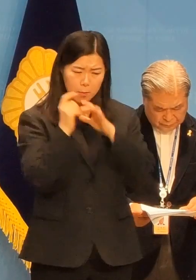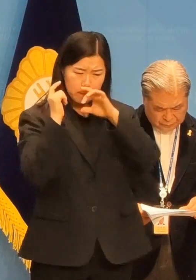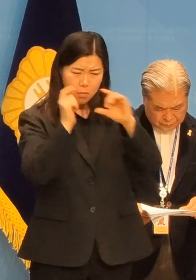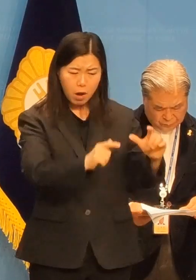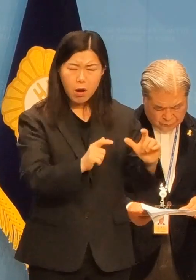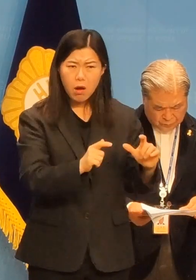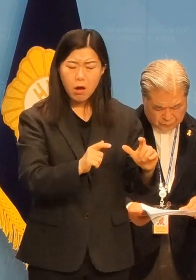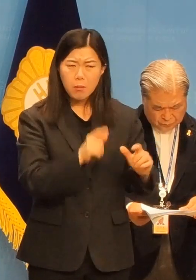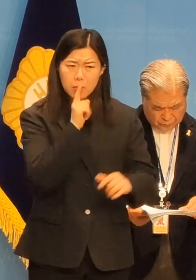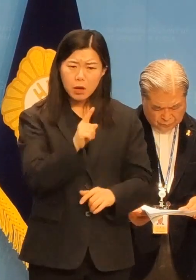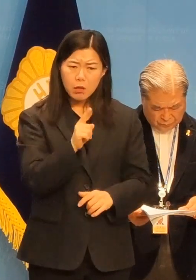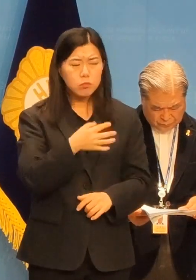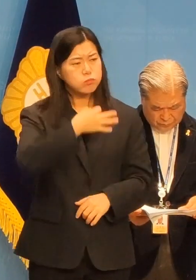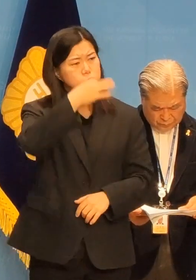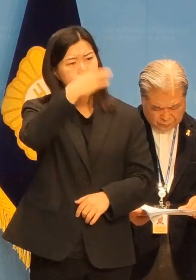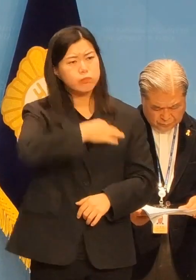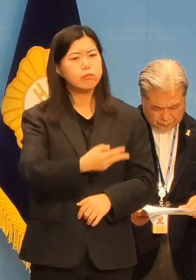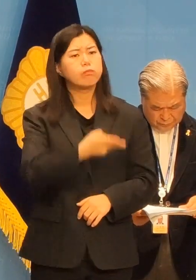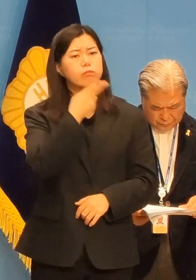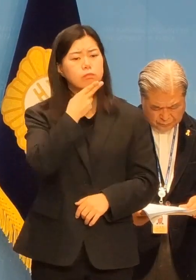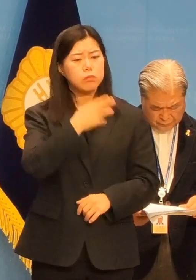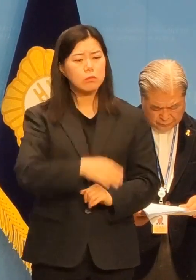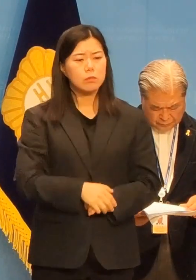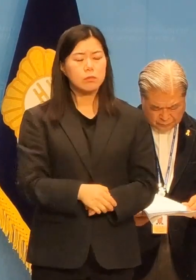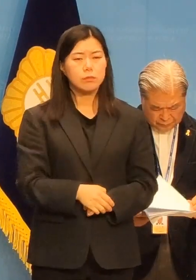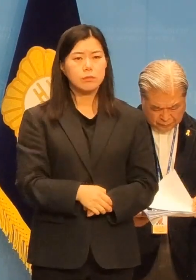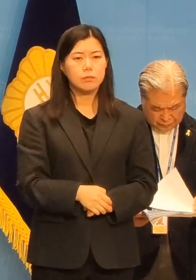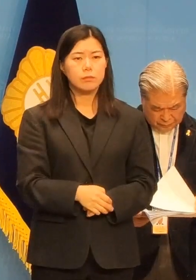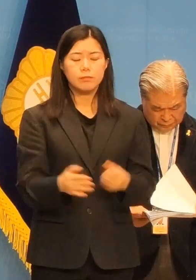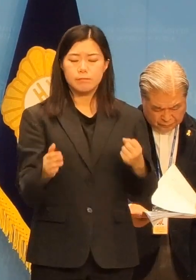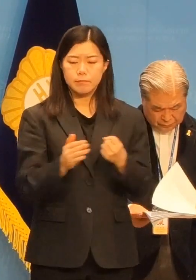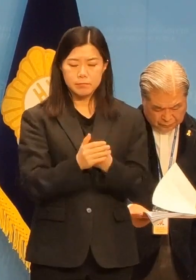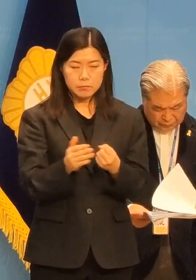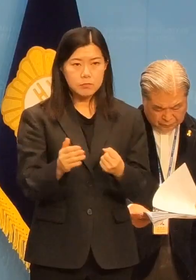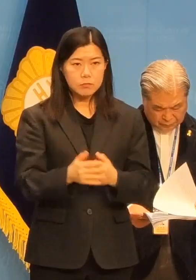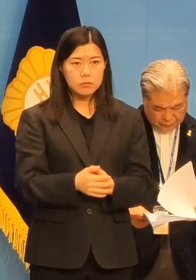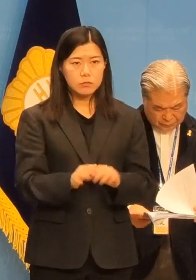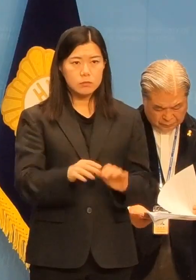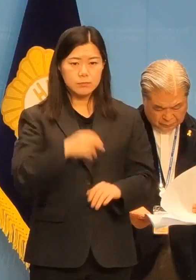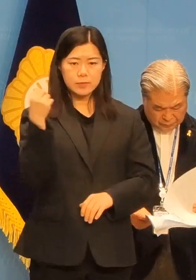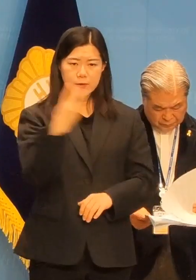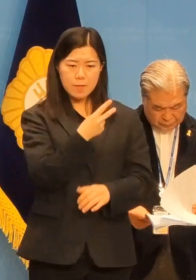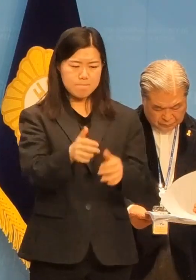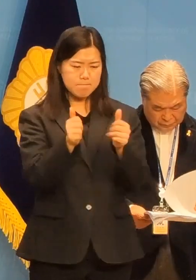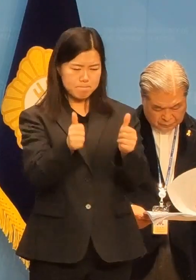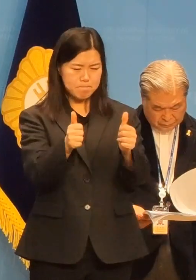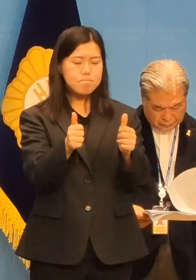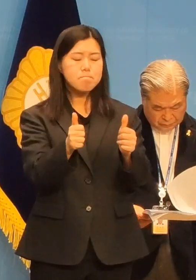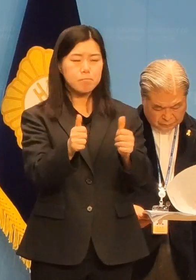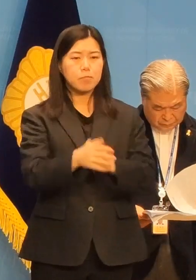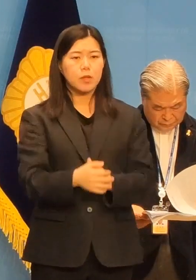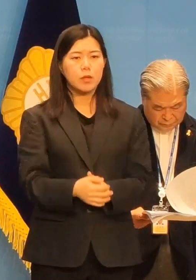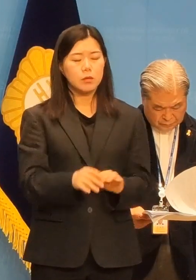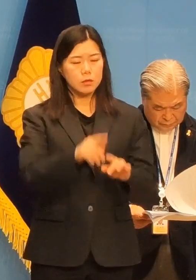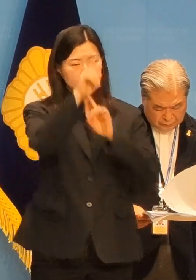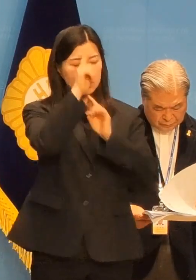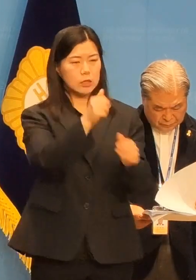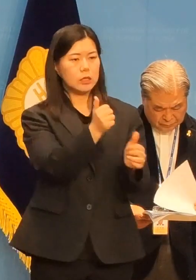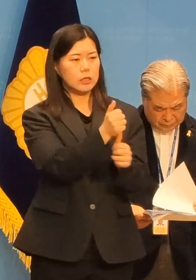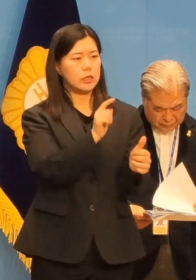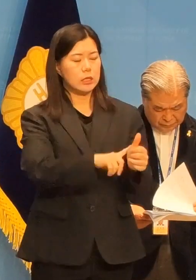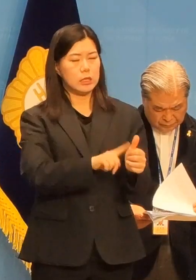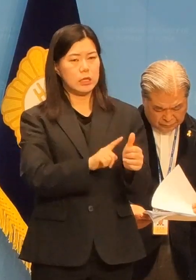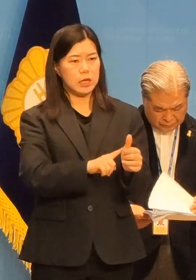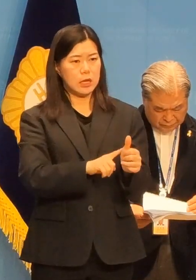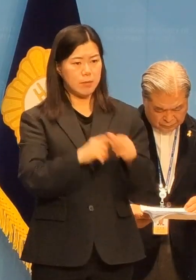이상 유효할 수 없습니다. 따라서 재심 판결로서 이화영에 대한